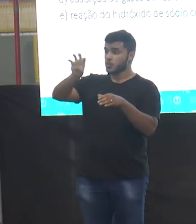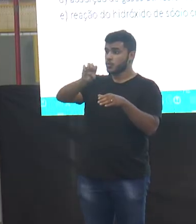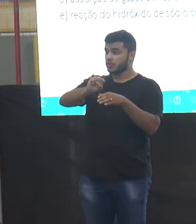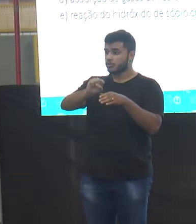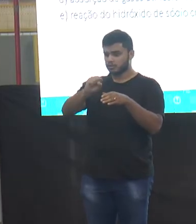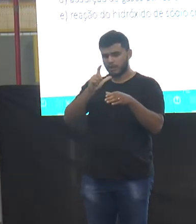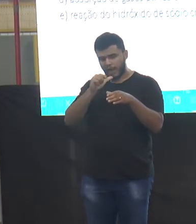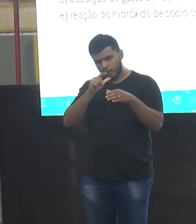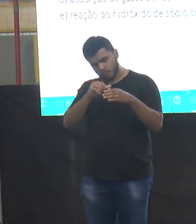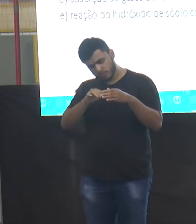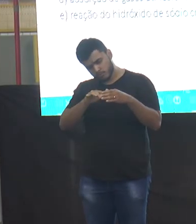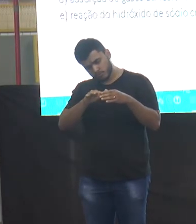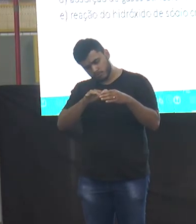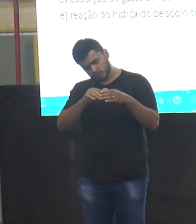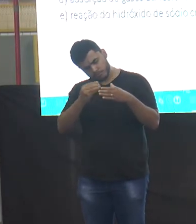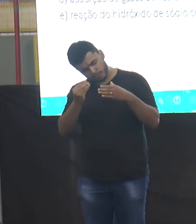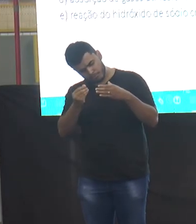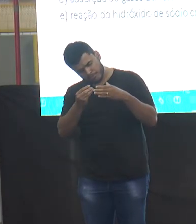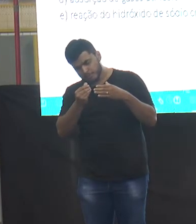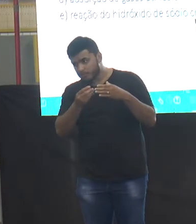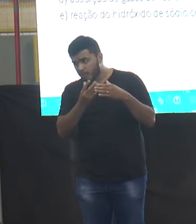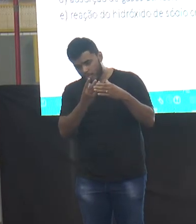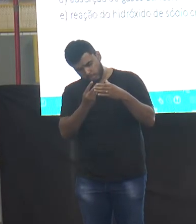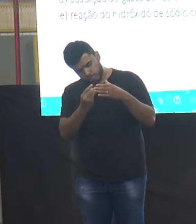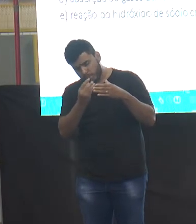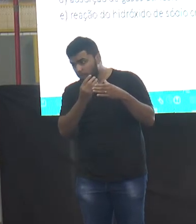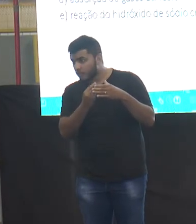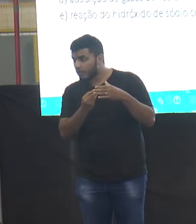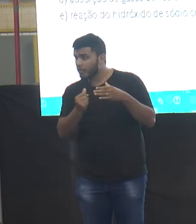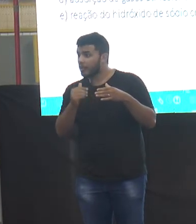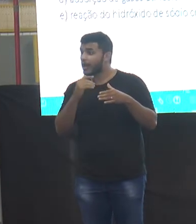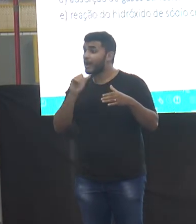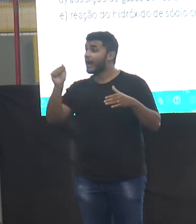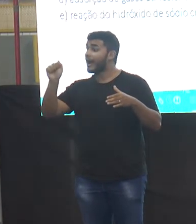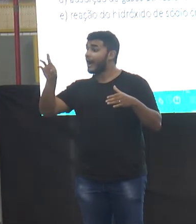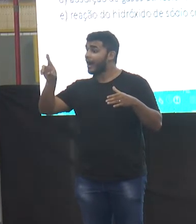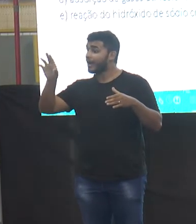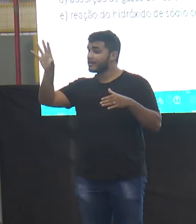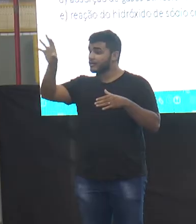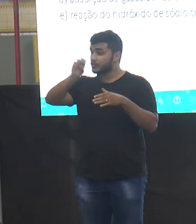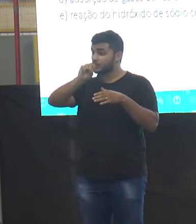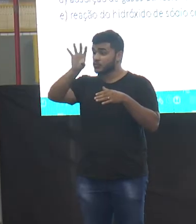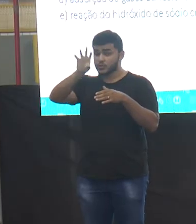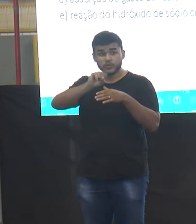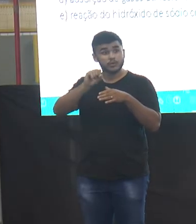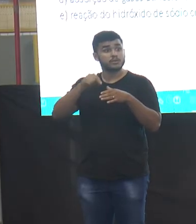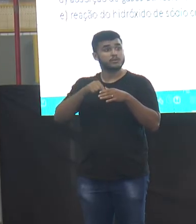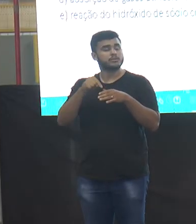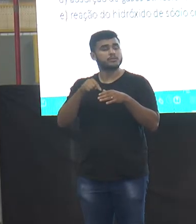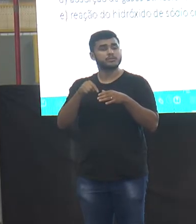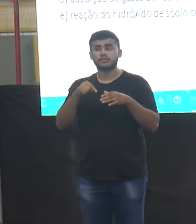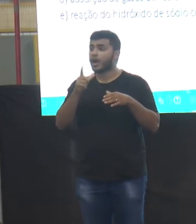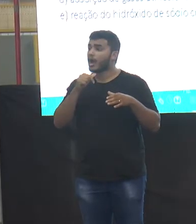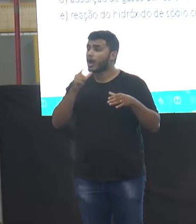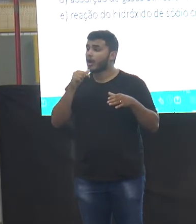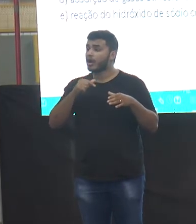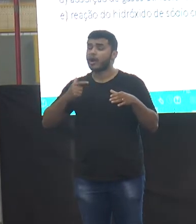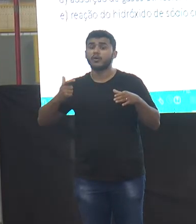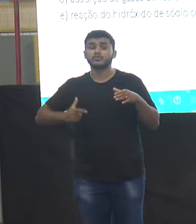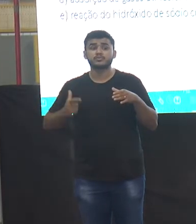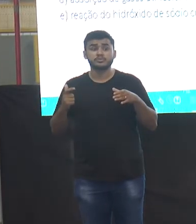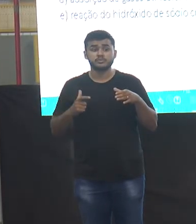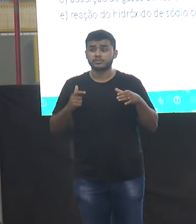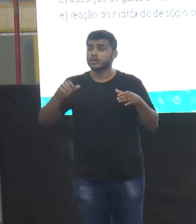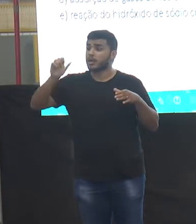água. Aí ele vai tipo dissolvendo na água que ele está absorvendo. Michel, de onde é que vem essa água? Do